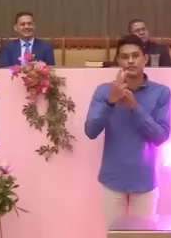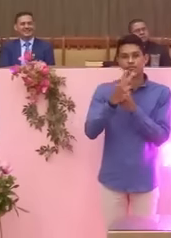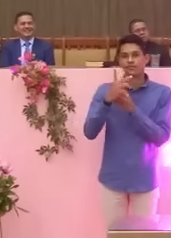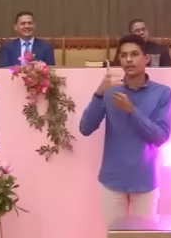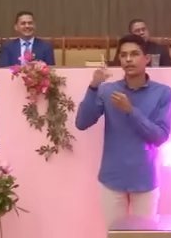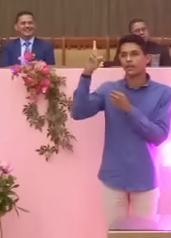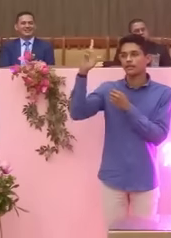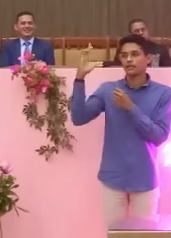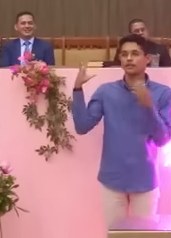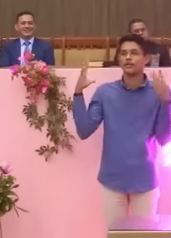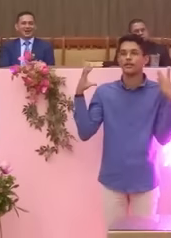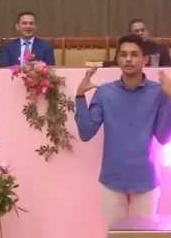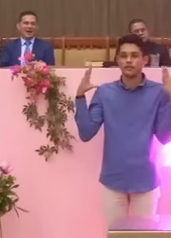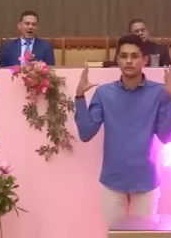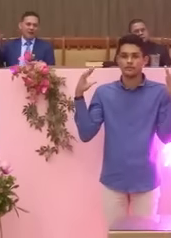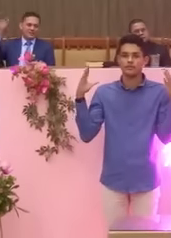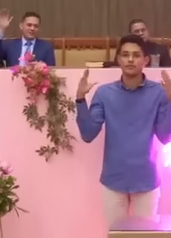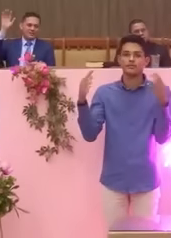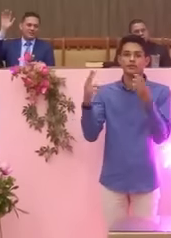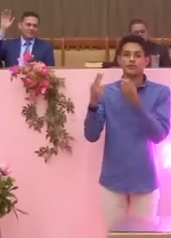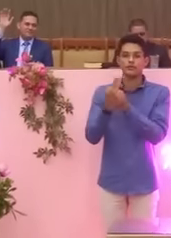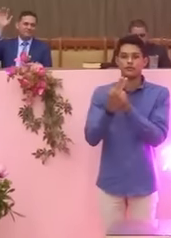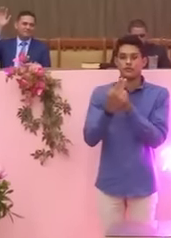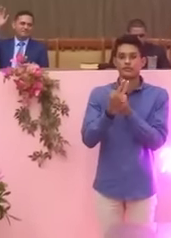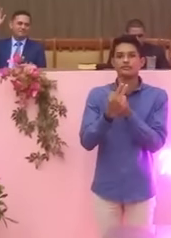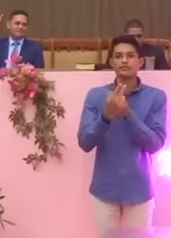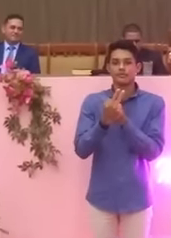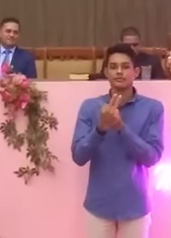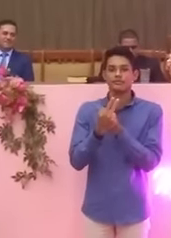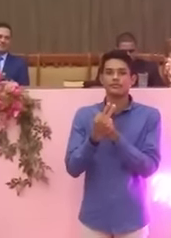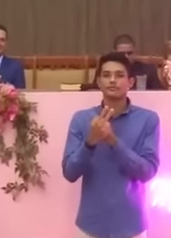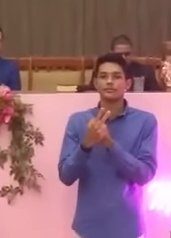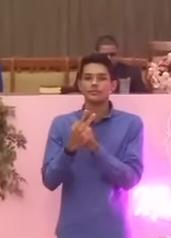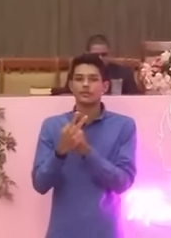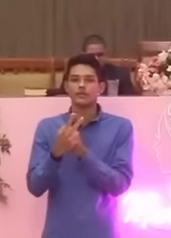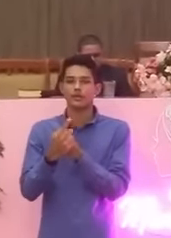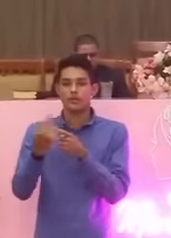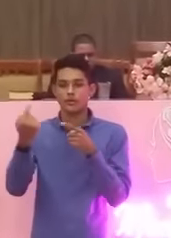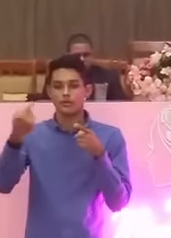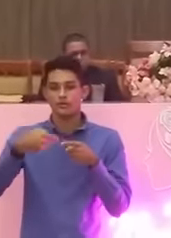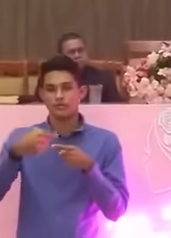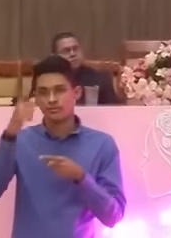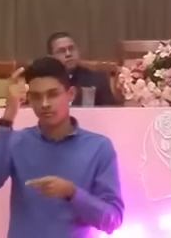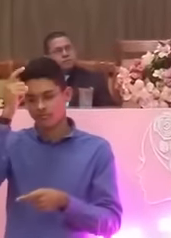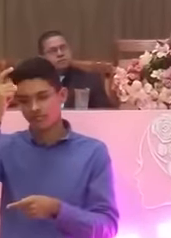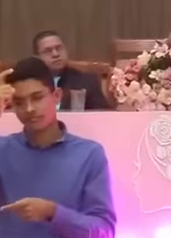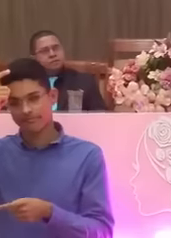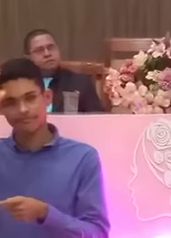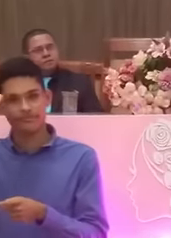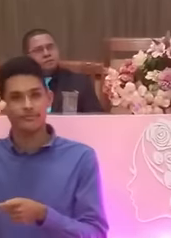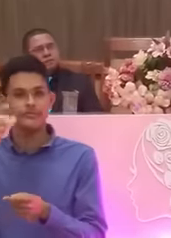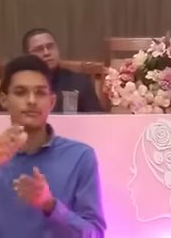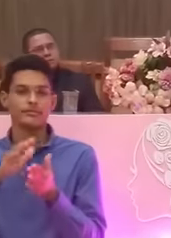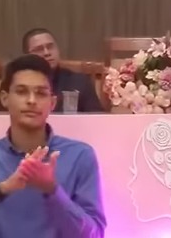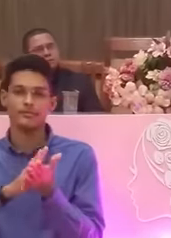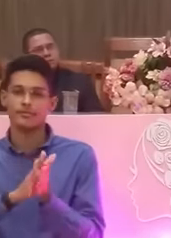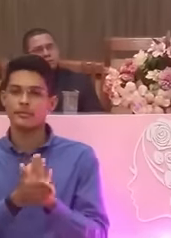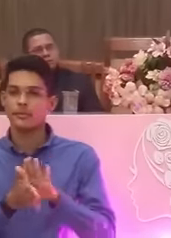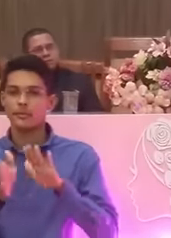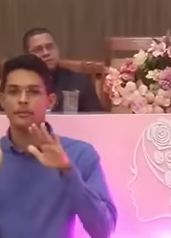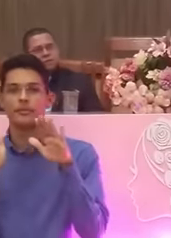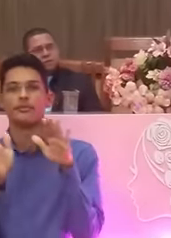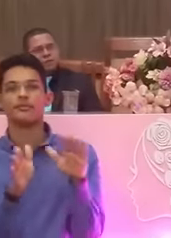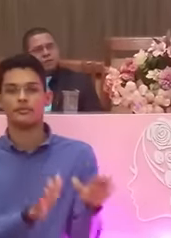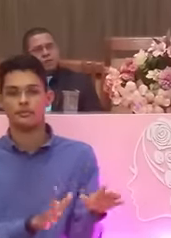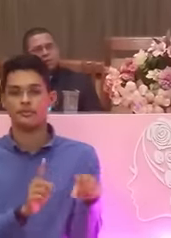asas dele vai te proteger tá legal com ele a flecha não vai te atingir tá legal com ele aquele que